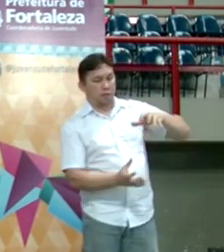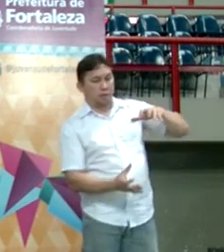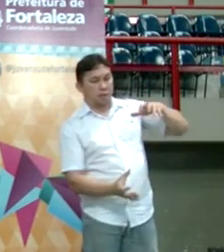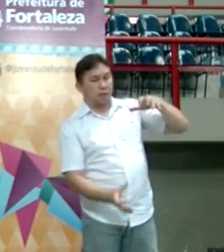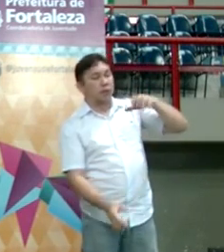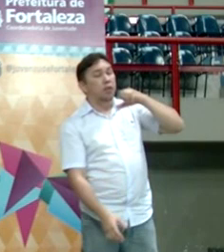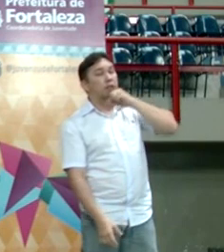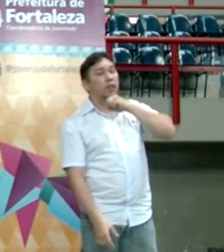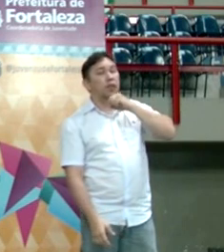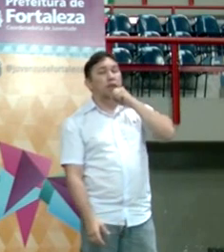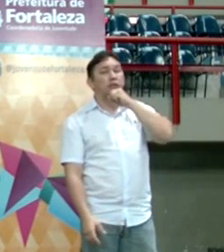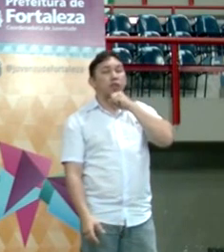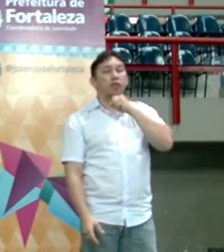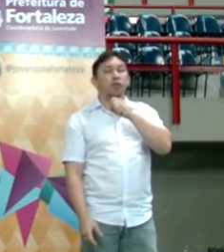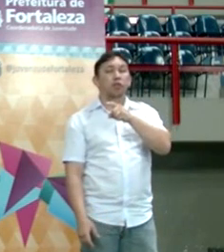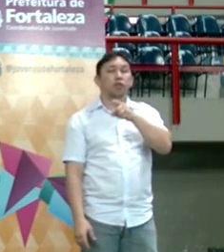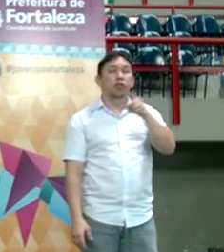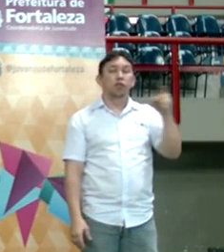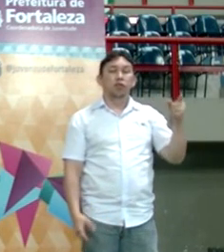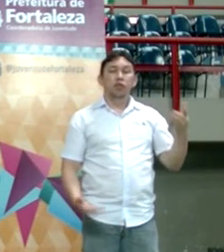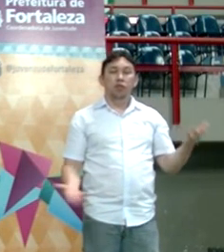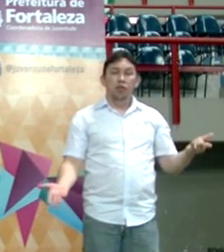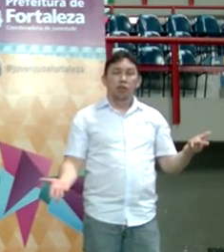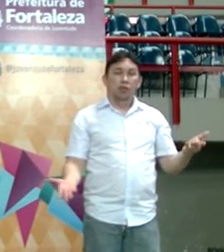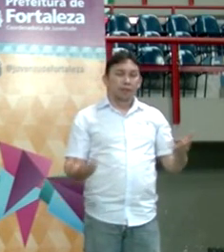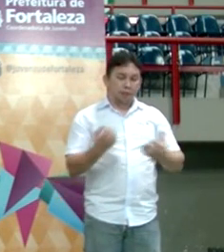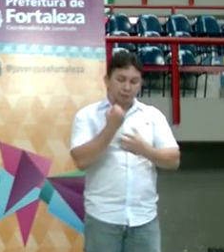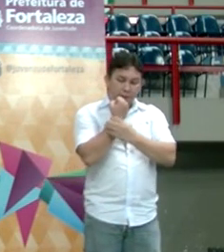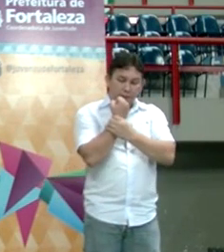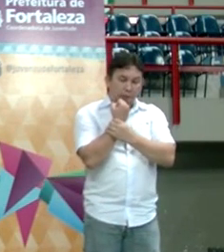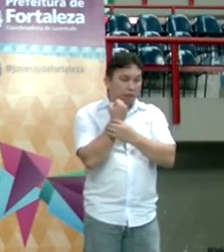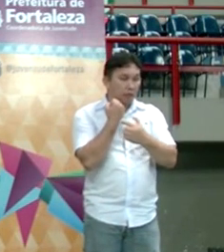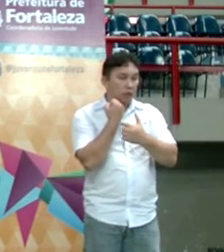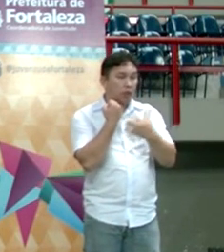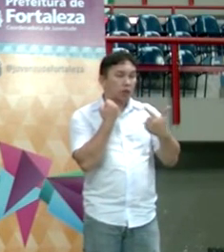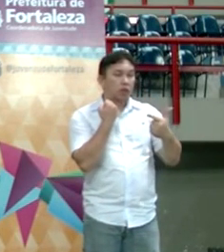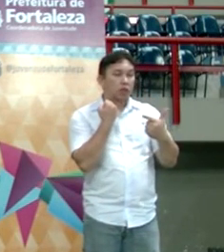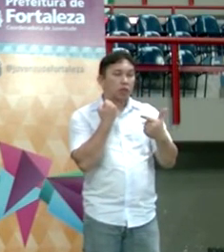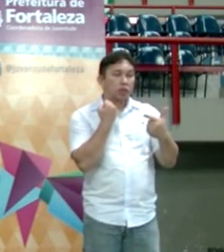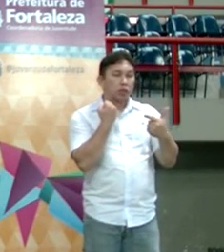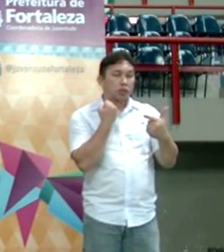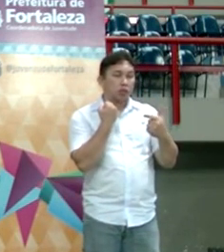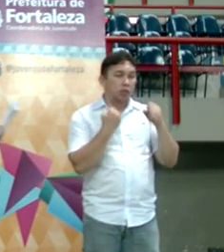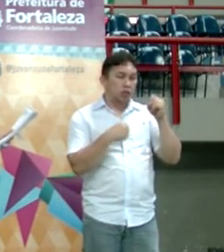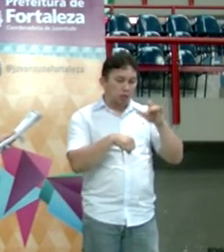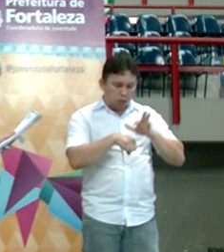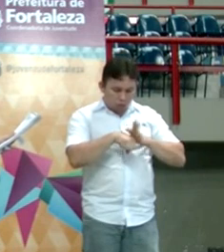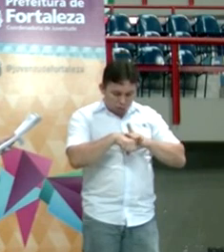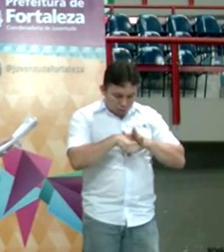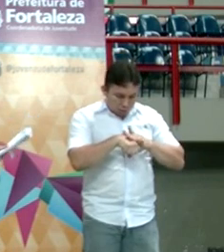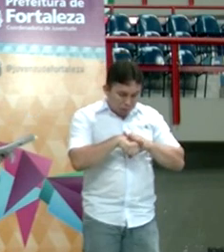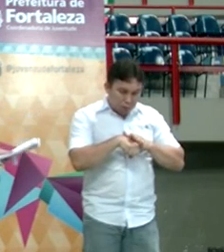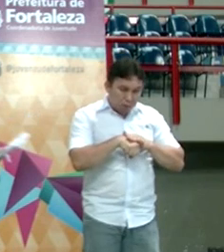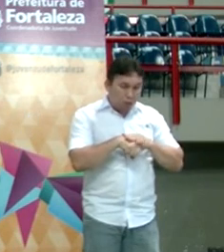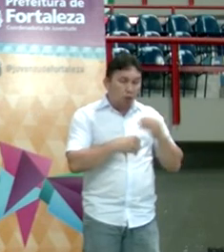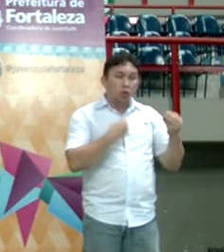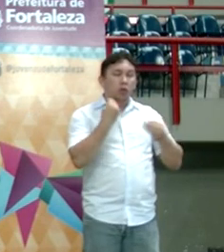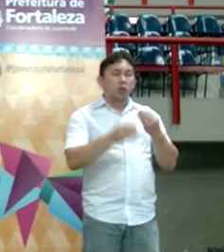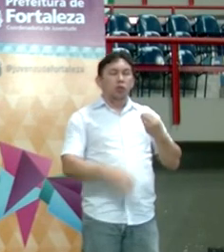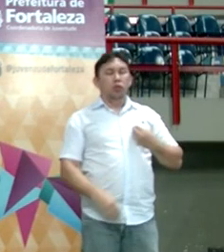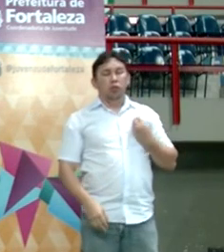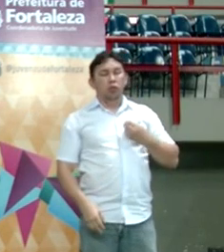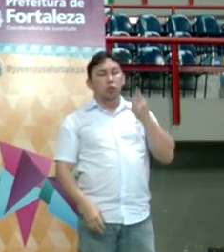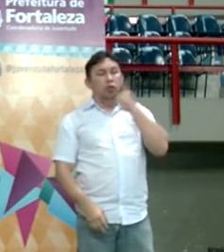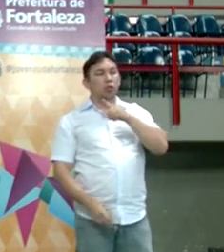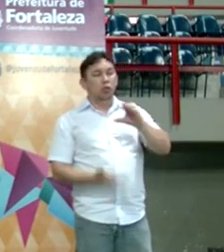todo mundo. E você não ter nenhuma garantia, quer dizer que se você ficar doente, como você vai